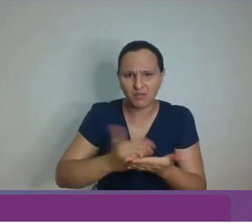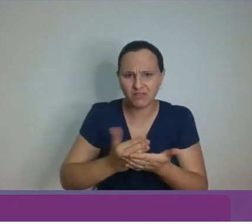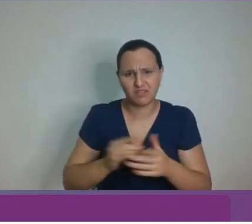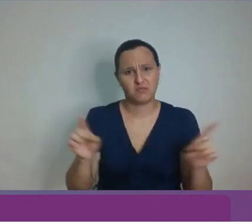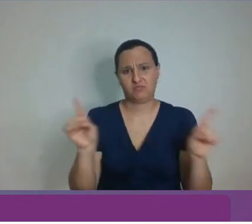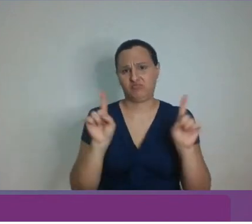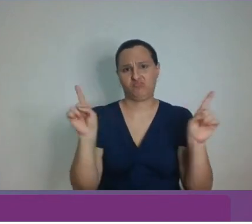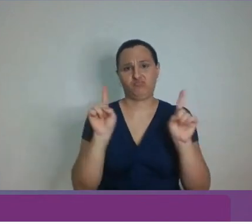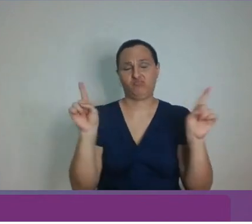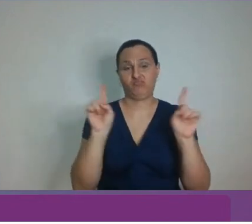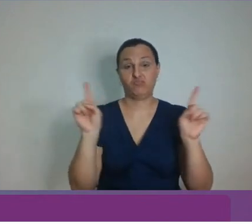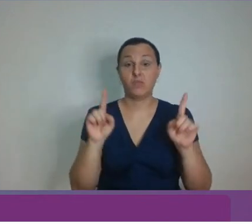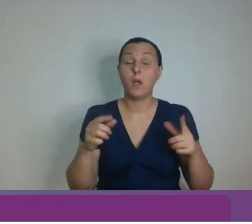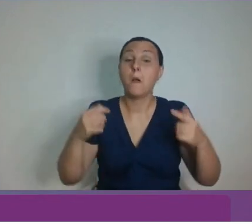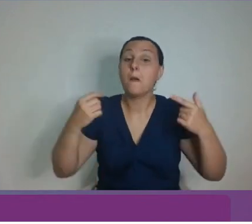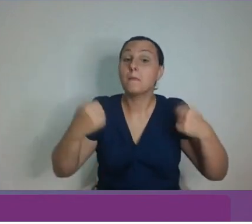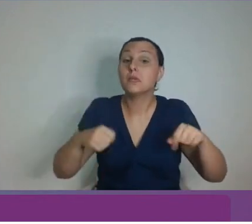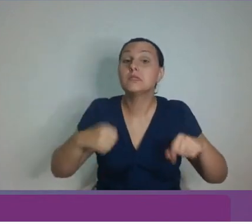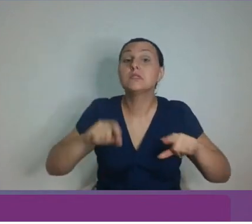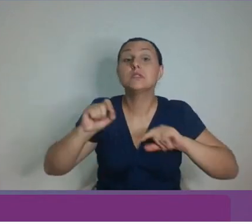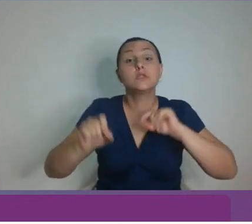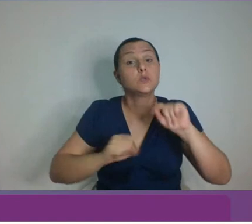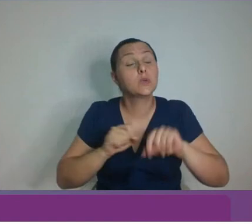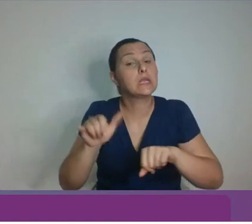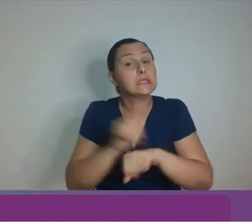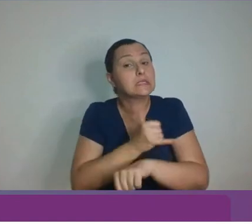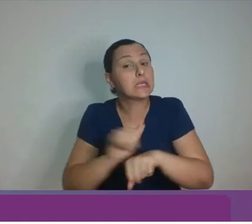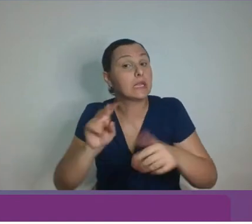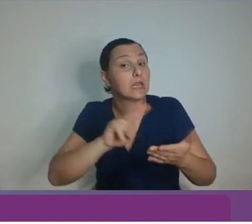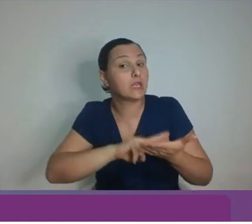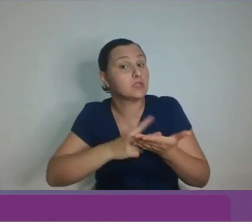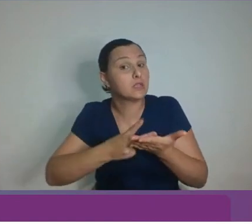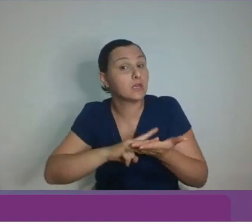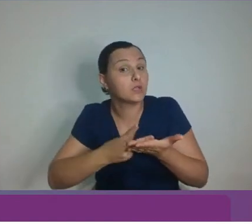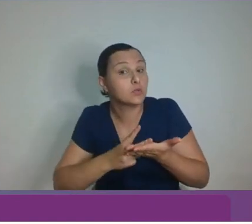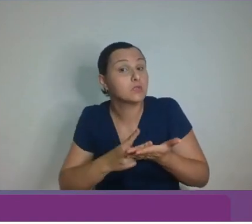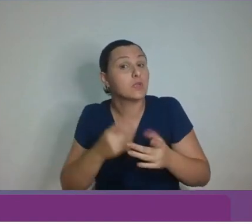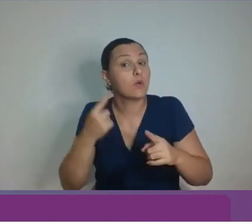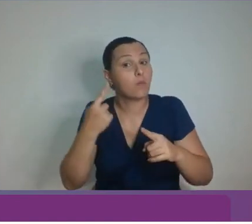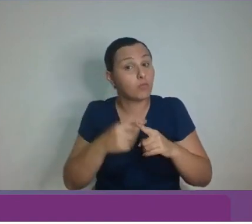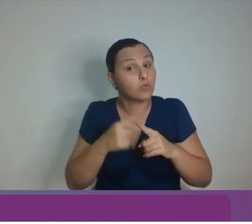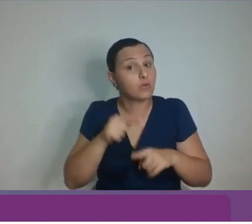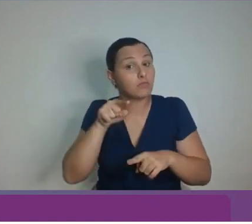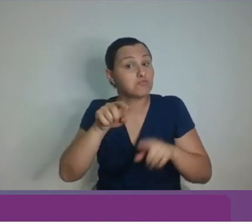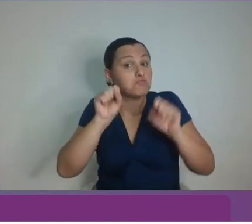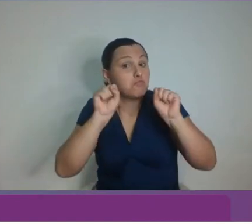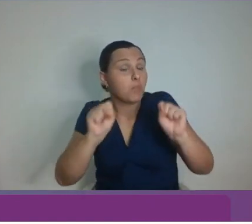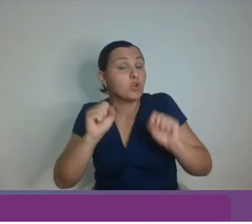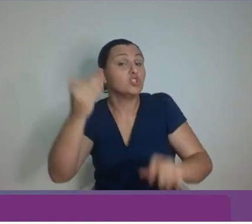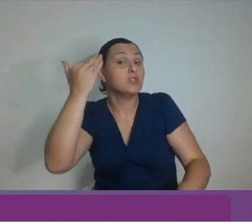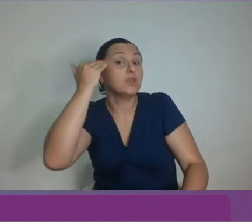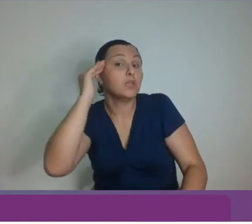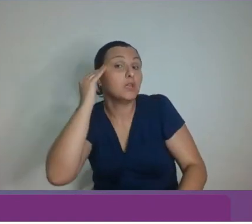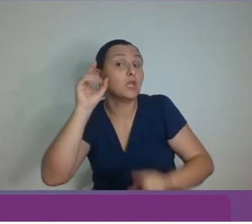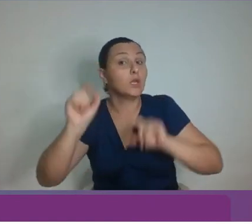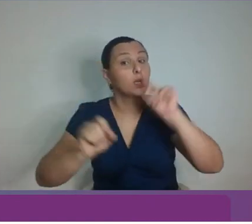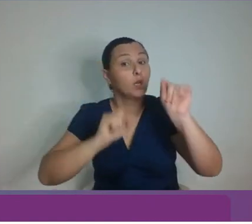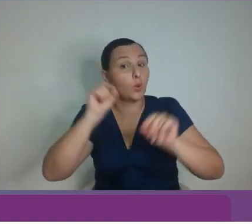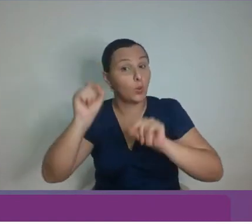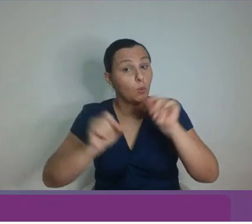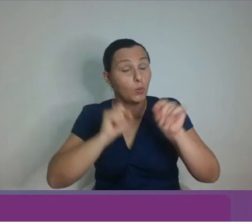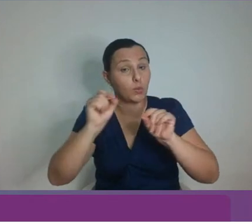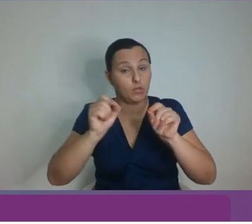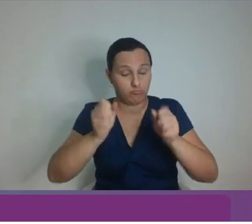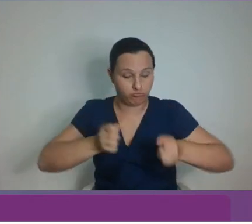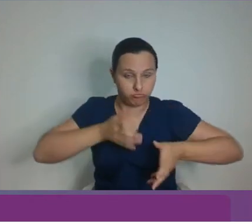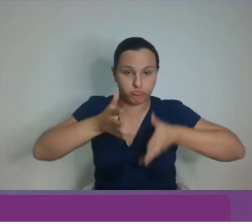de estratégias de tradução que façam com que você entenda aquilo que ele está produzindo. E a partir do seu